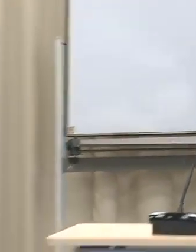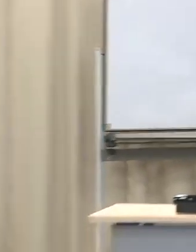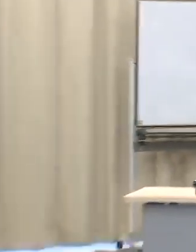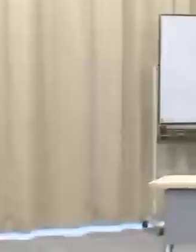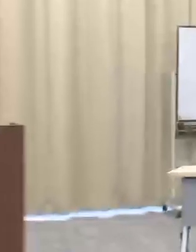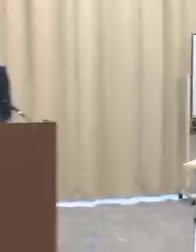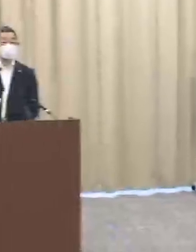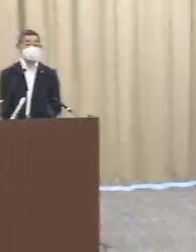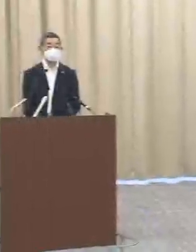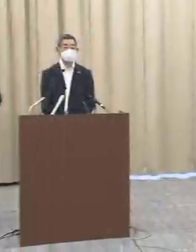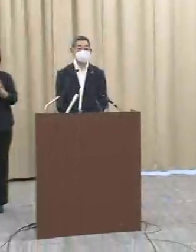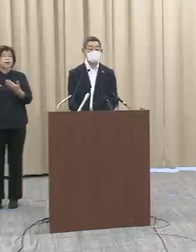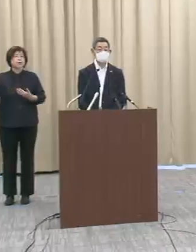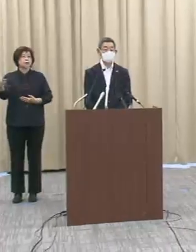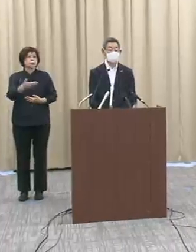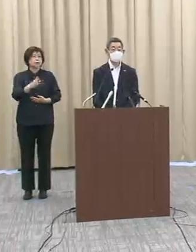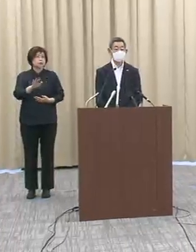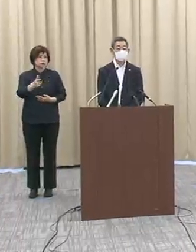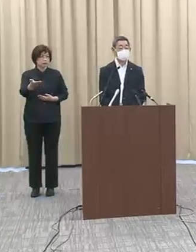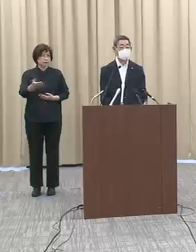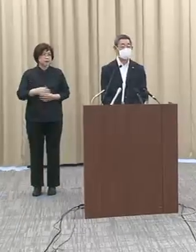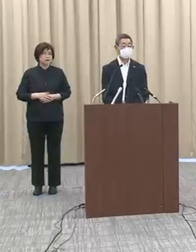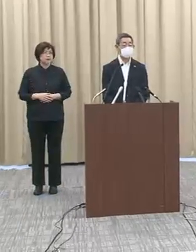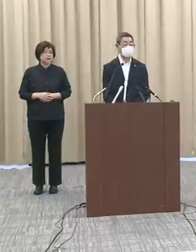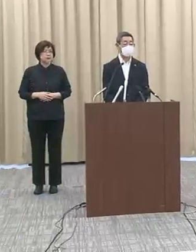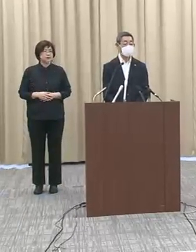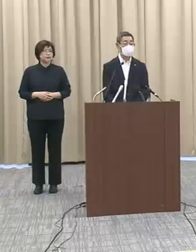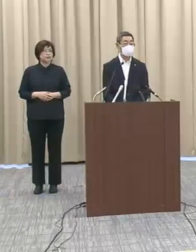他にご質問はございますか。